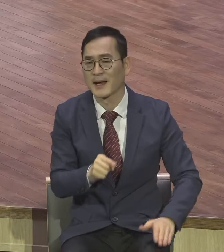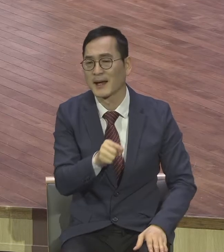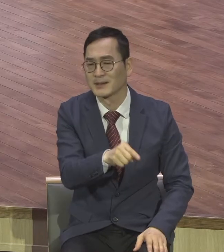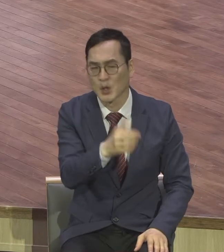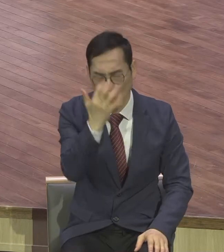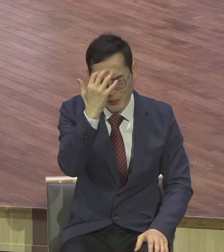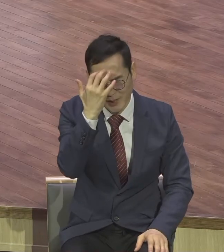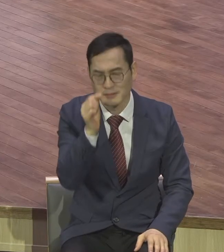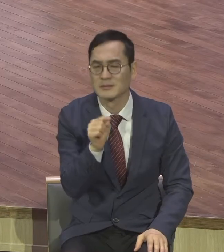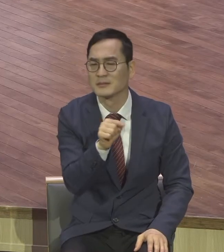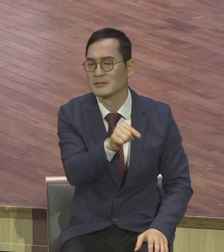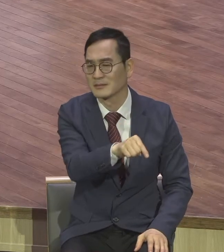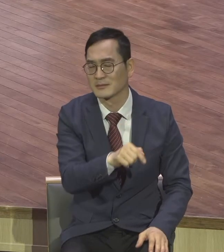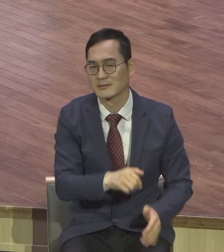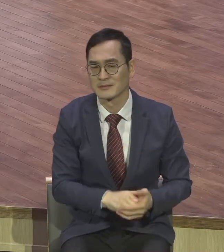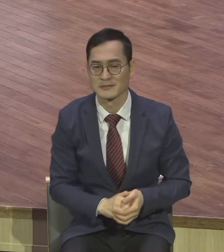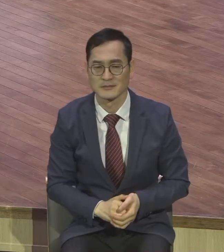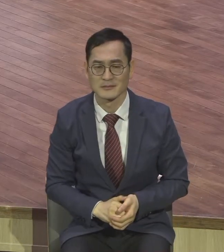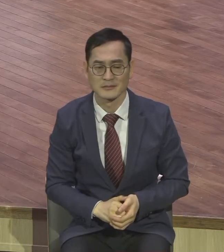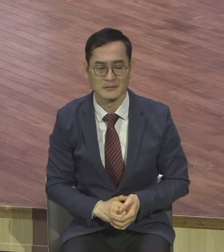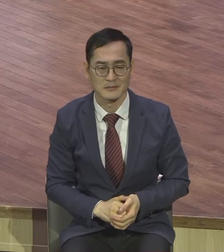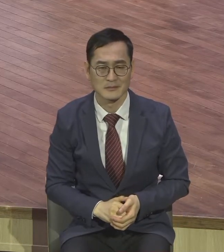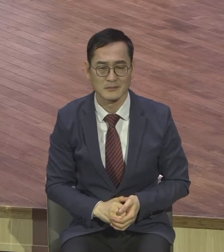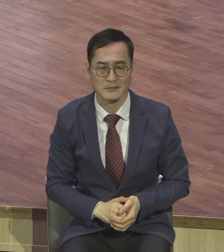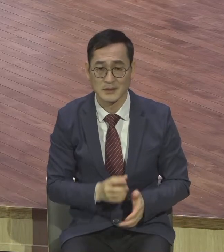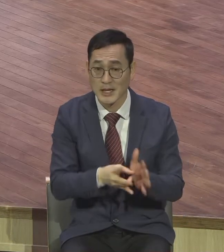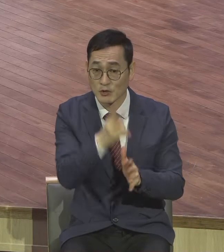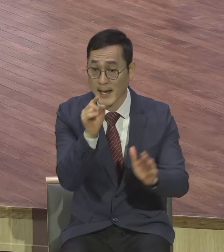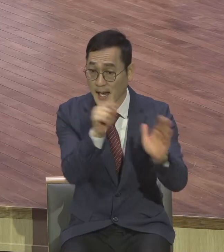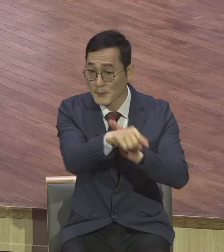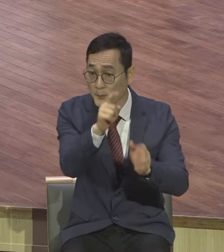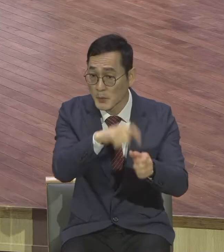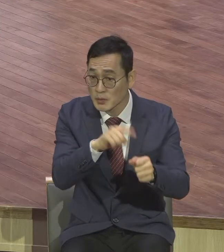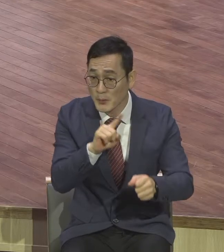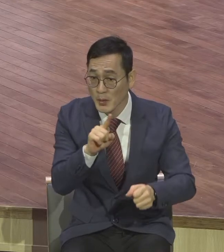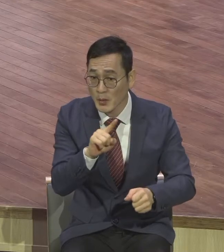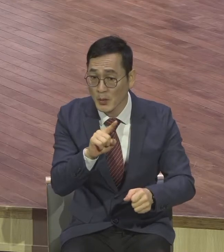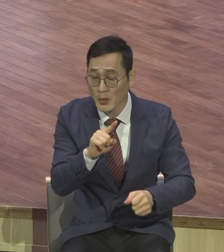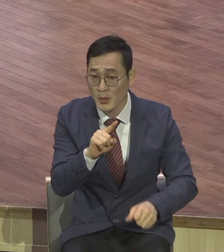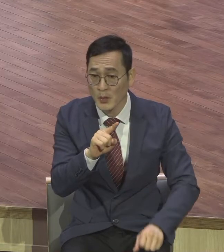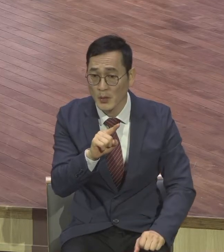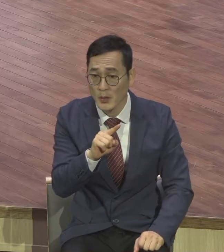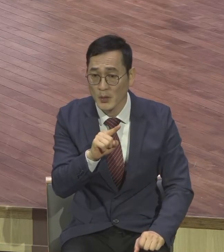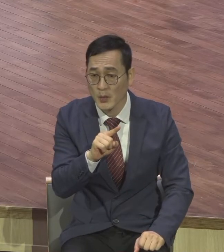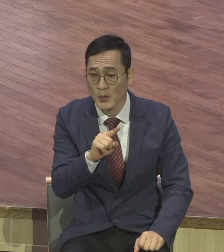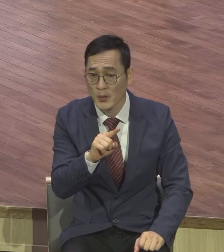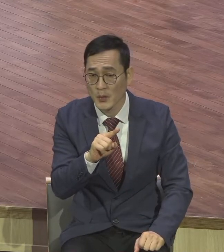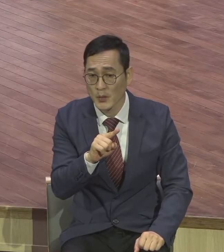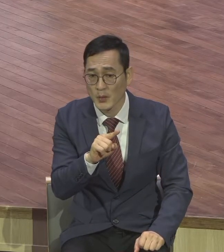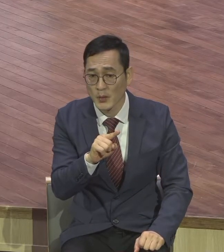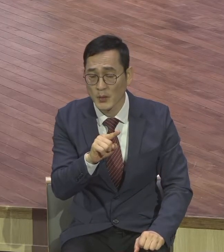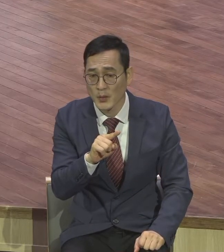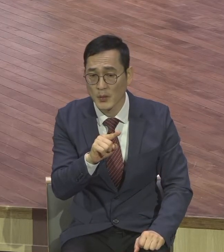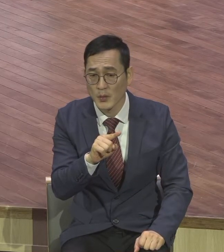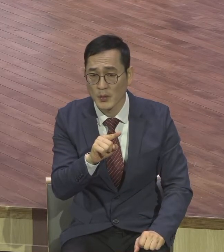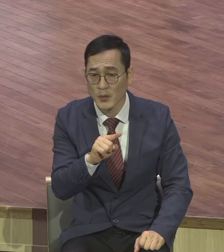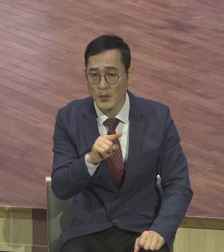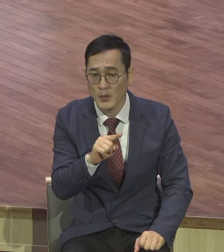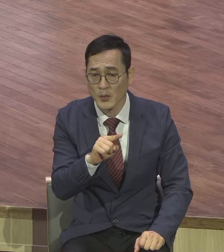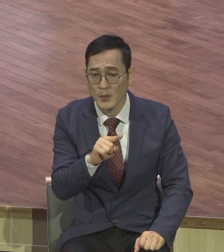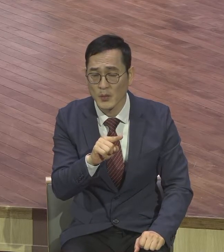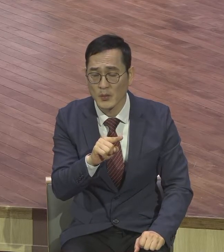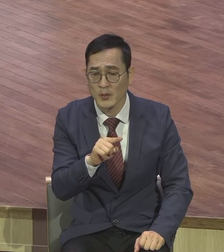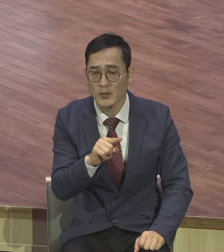그냥 방문하는 것이 아니고 예수님이 뭐요 전에는 그냥 방문도 했지만 지금 가는 길이 뭔 길이냐고요 이